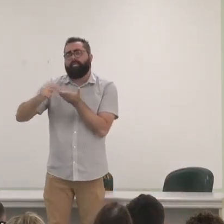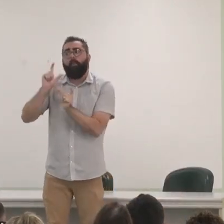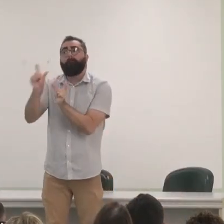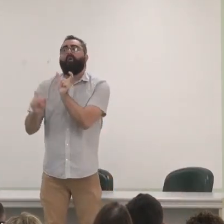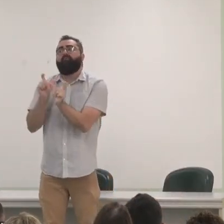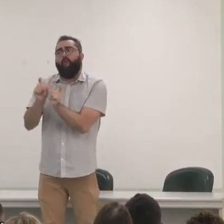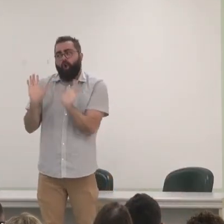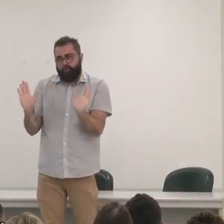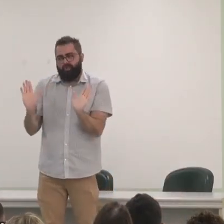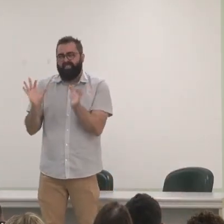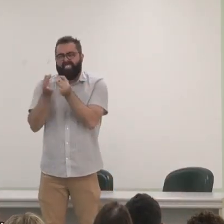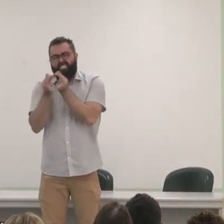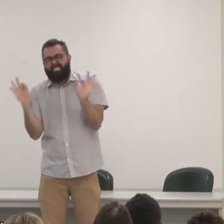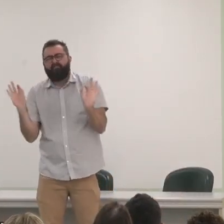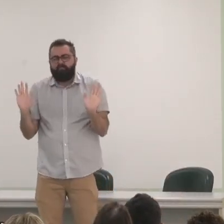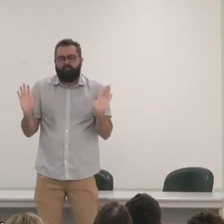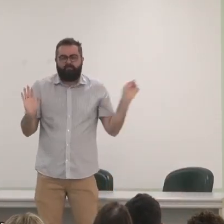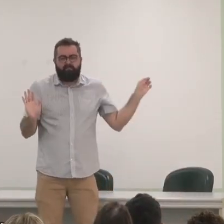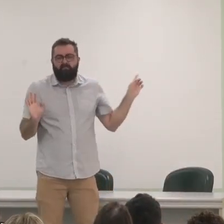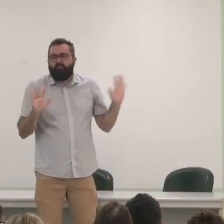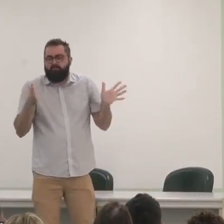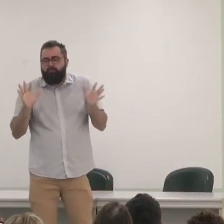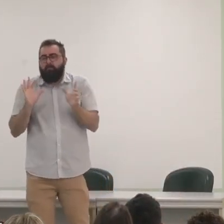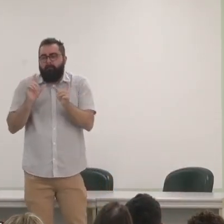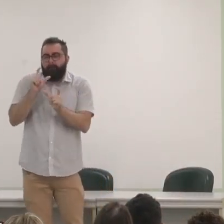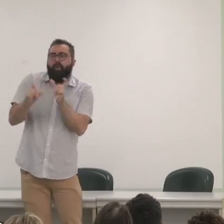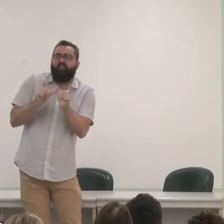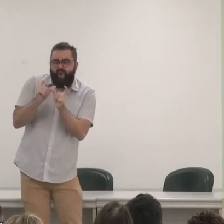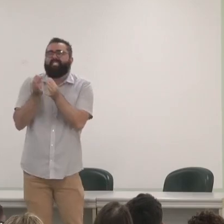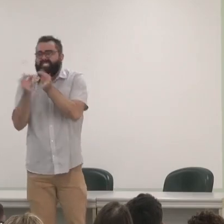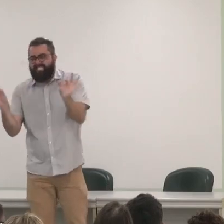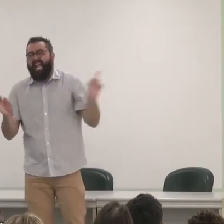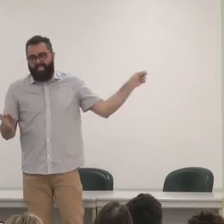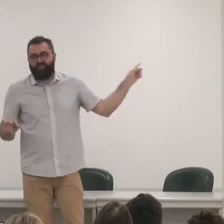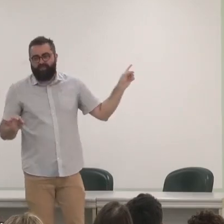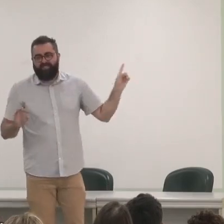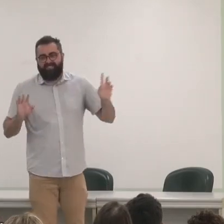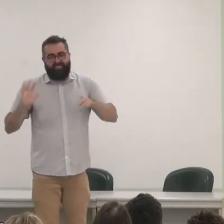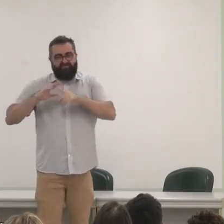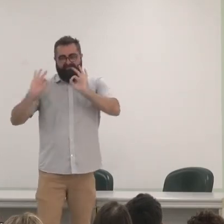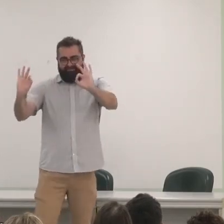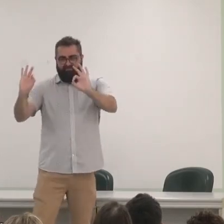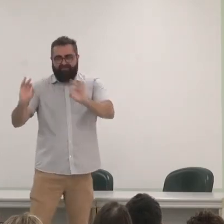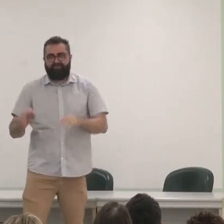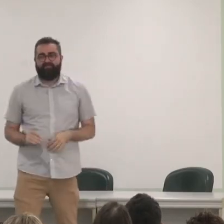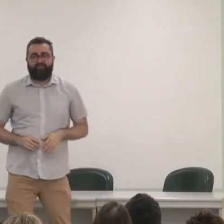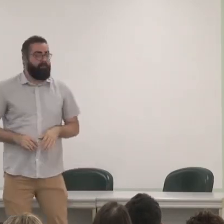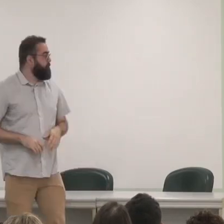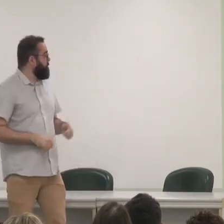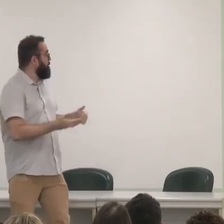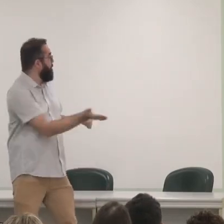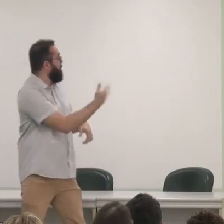Então, são pares mínimos mais morfológicos do que fonológicos nesse caso, tá?